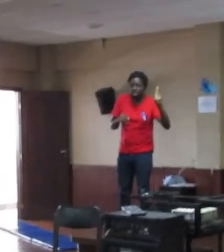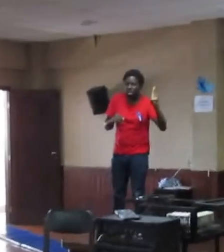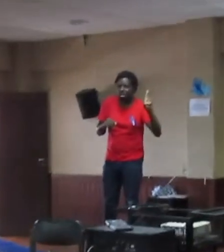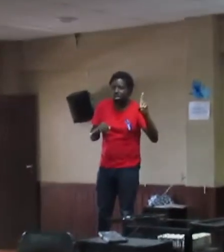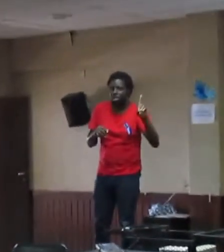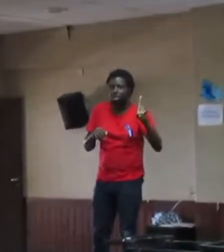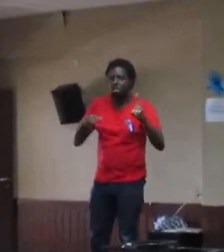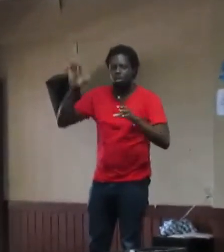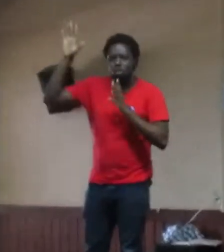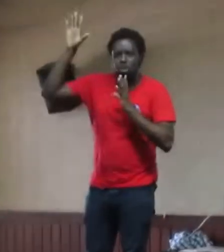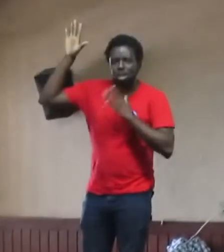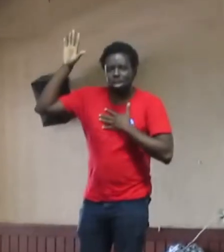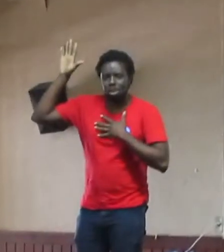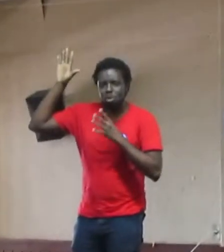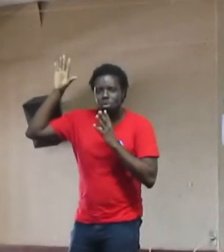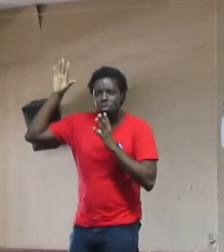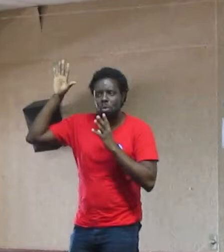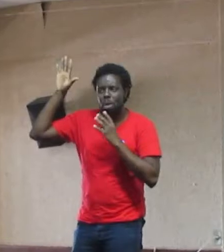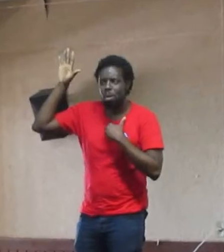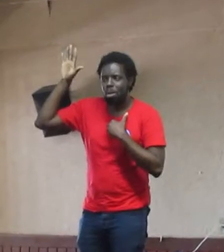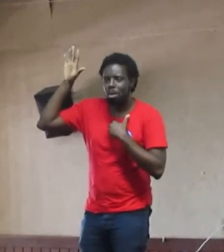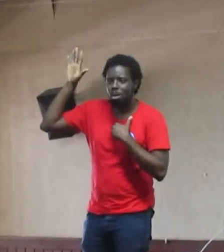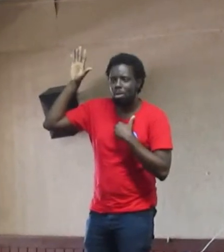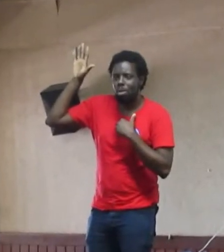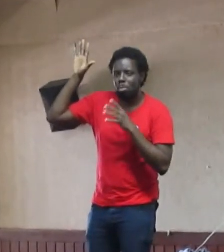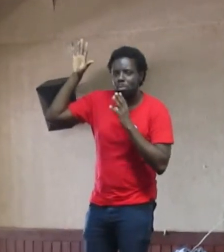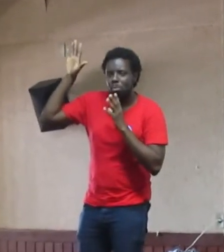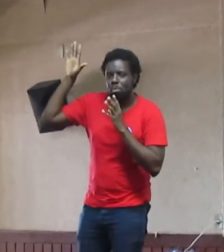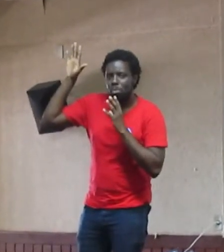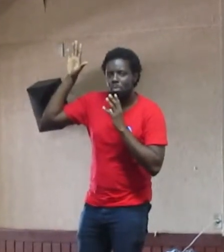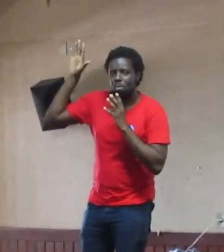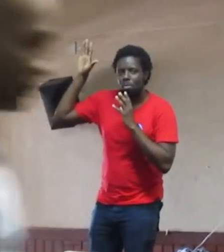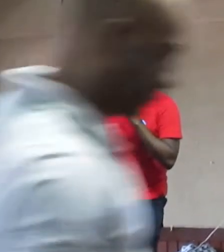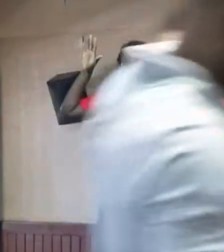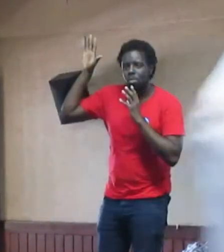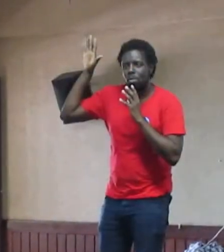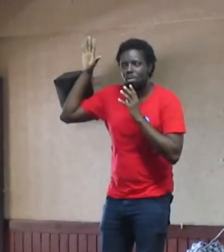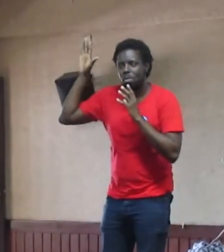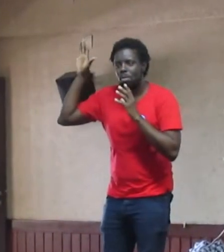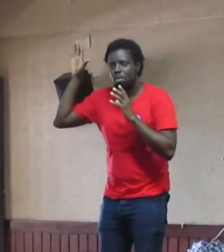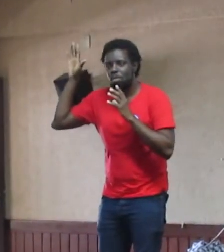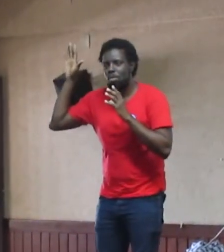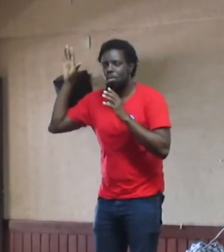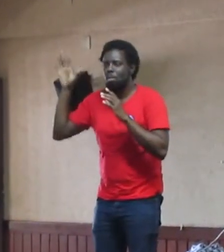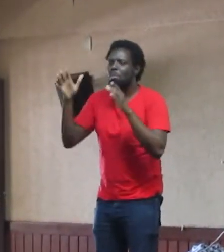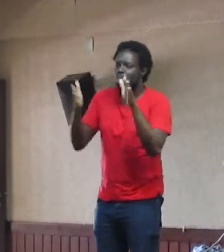Bom dia a todos. Vocês me conhecem? Quem aqui me conhece, levanta a mão, por favor.